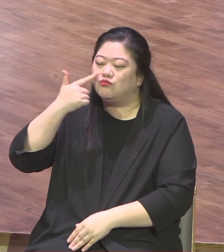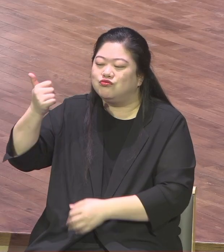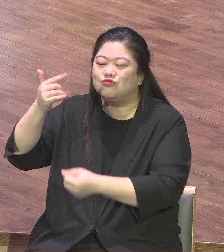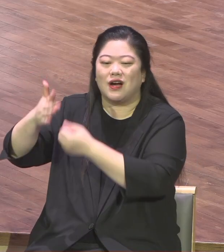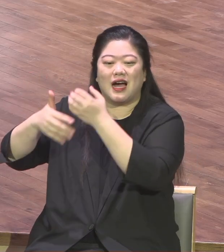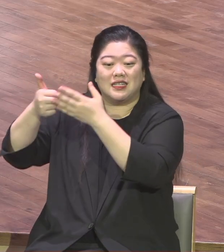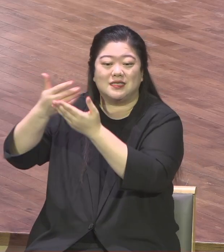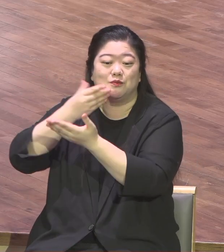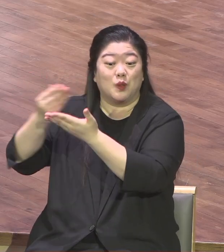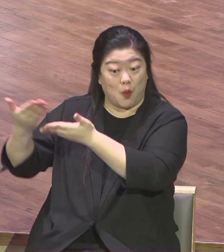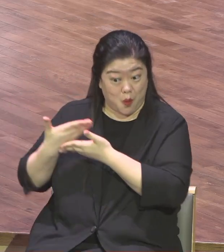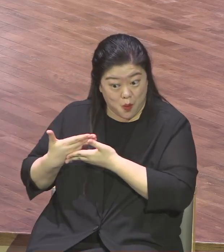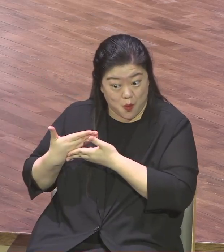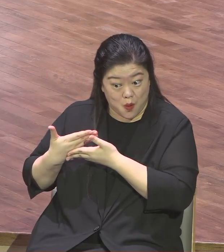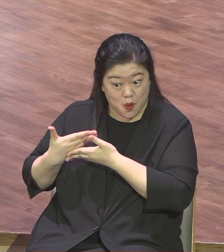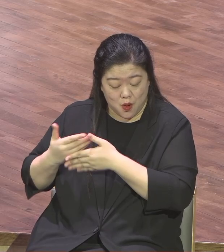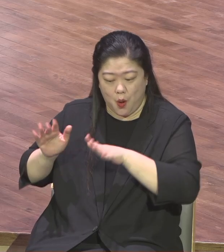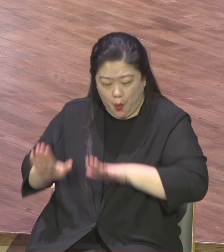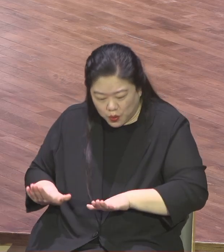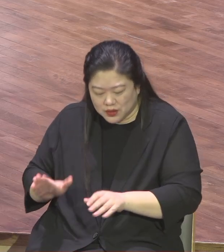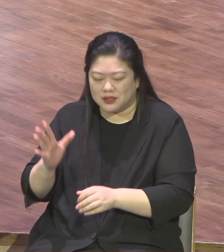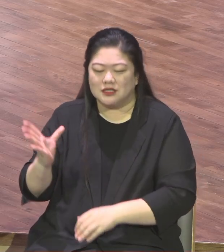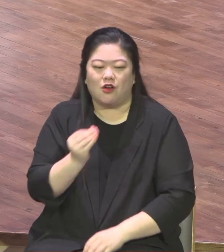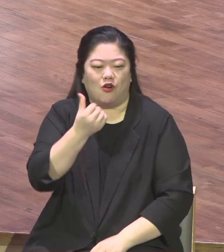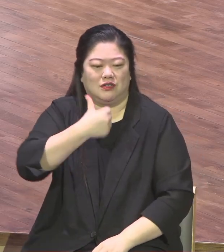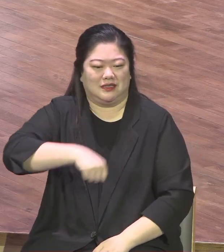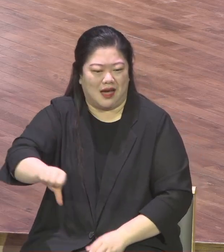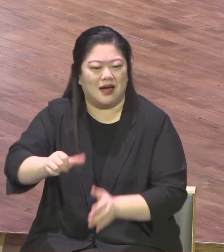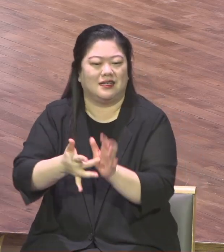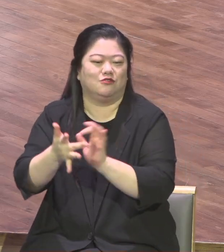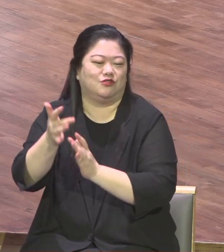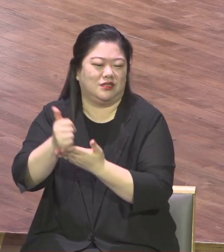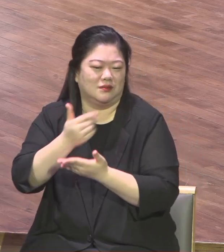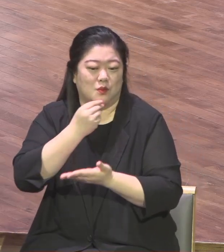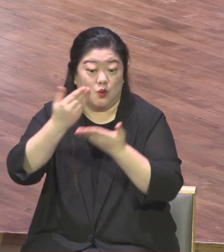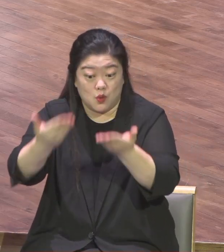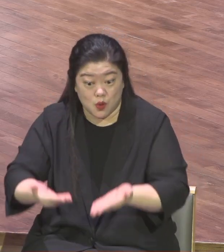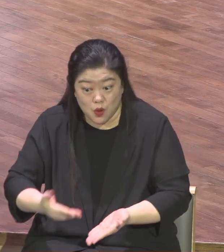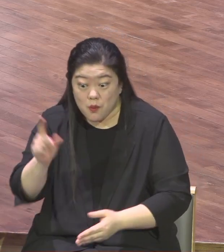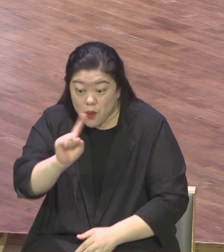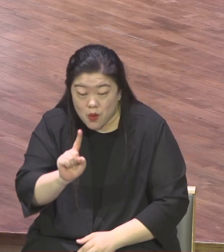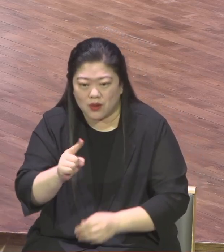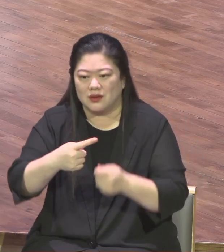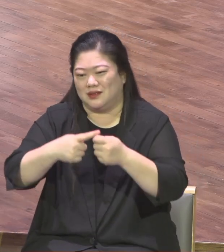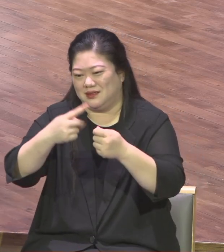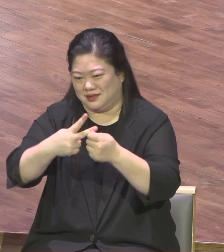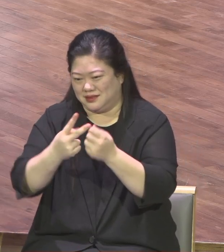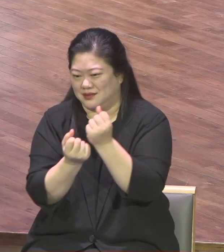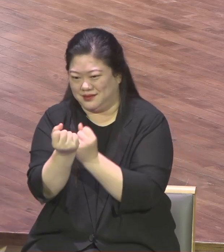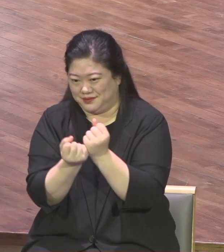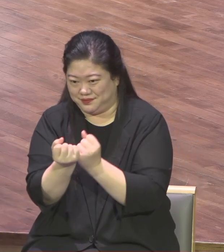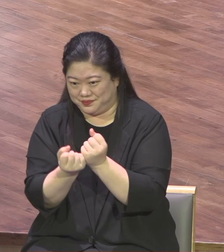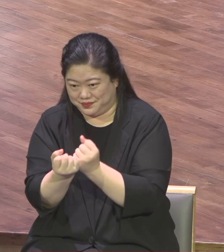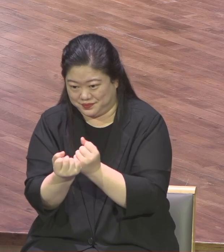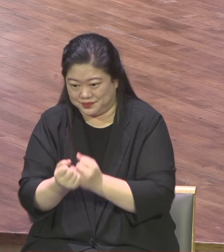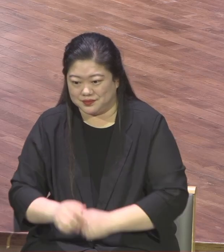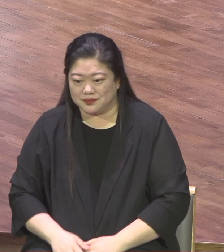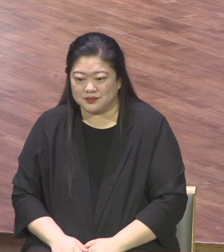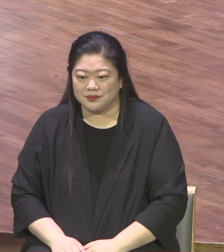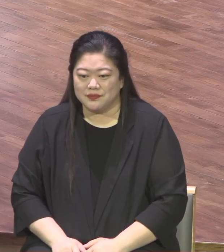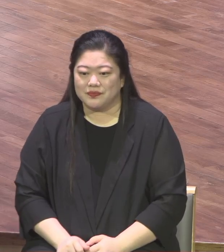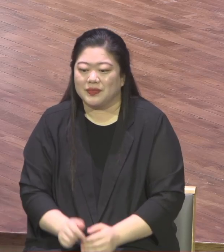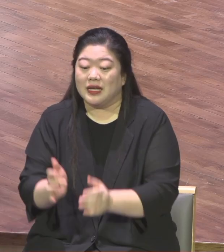우리가 하나님의 택함을 받고 하나님의 자녀가 될 수 있었던 것은 성자 예수님의